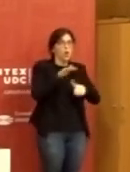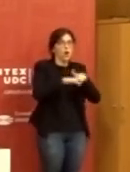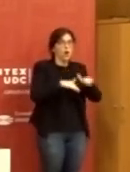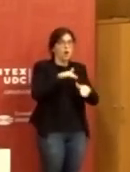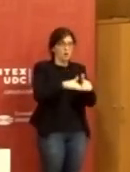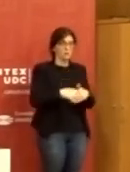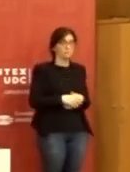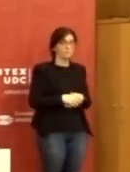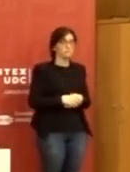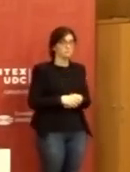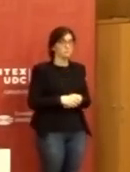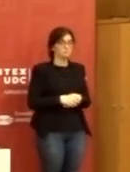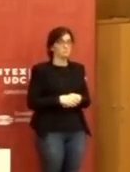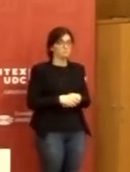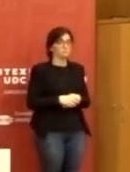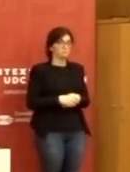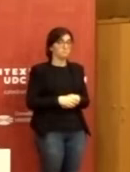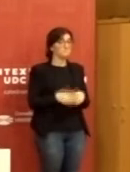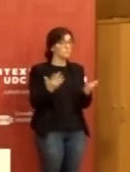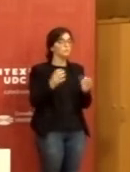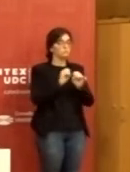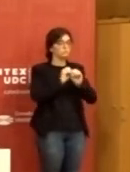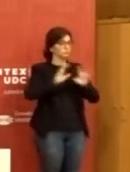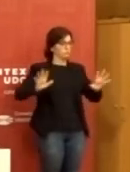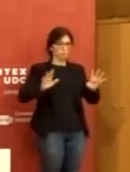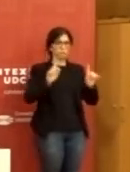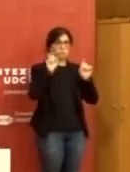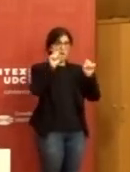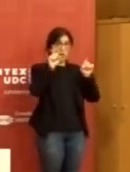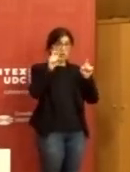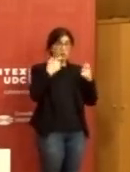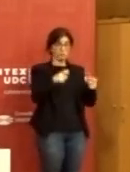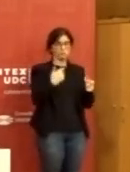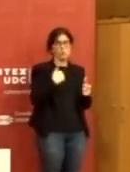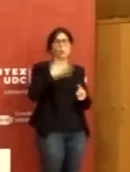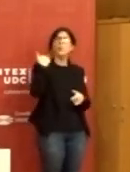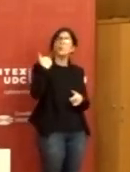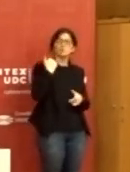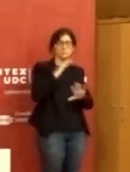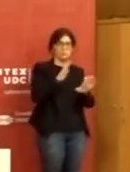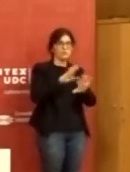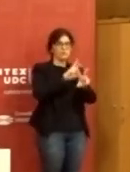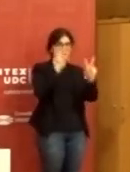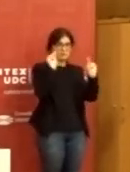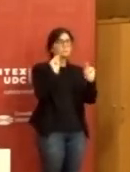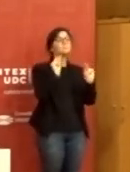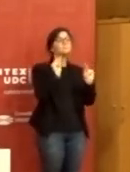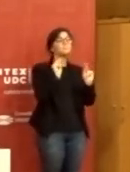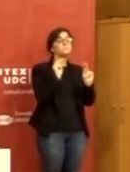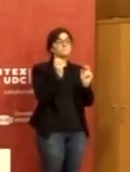bueno, indudablemente en la educación hay es un el otro día, termino con esta anécdota,